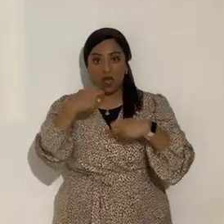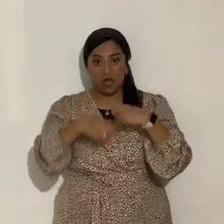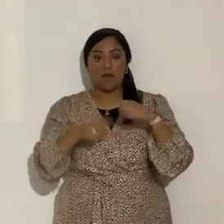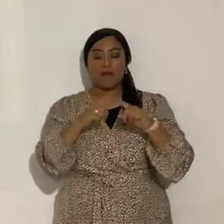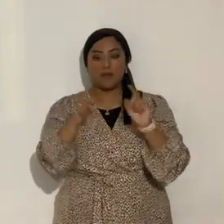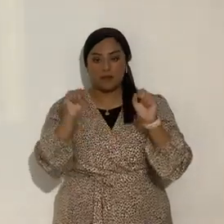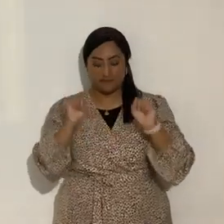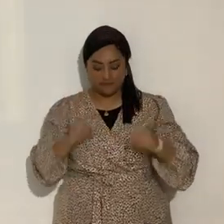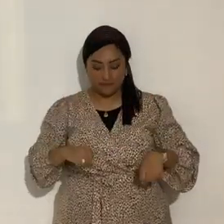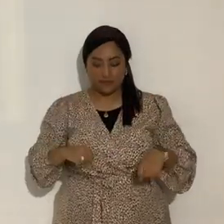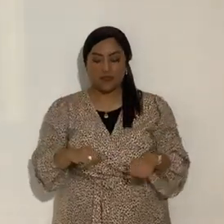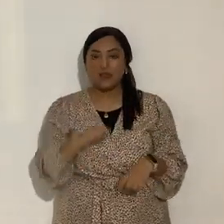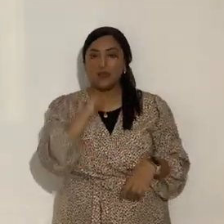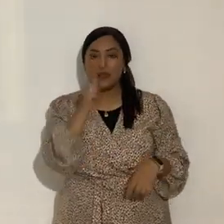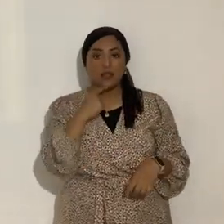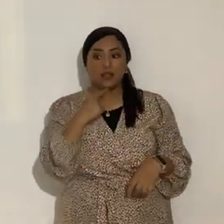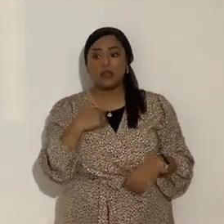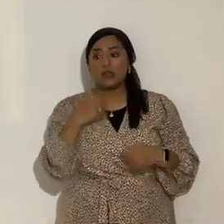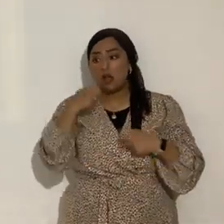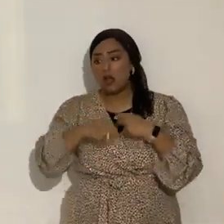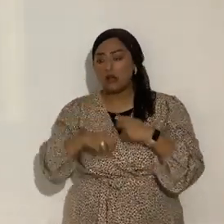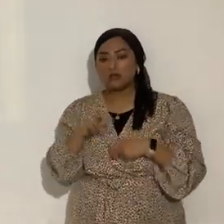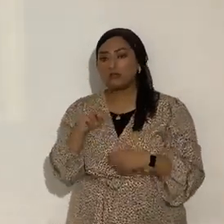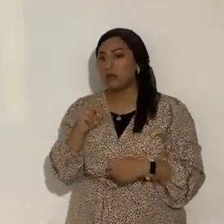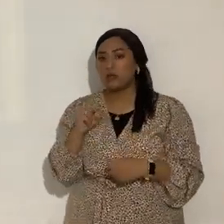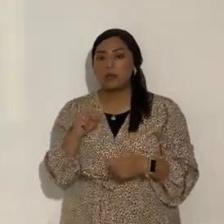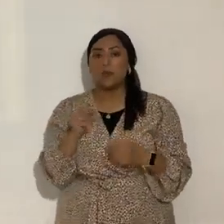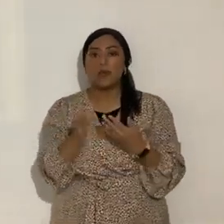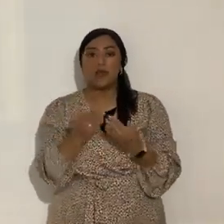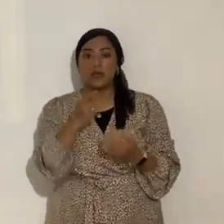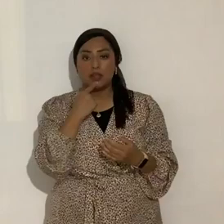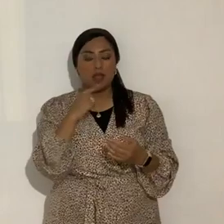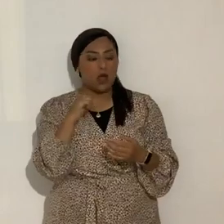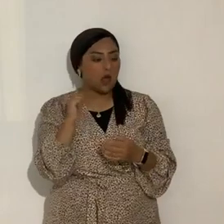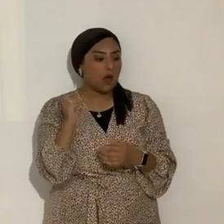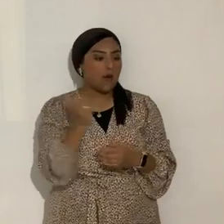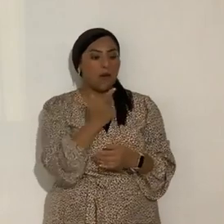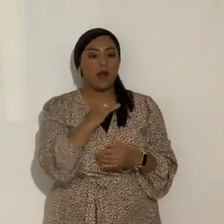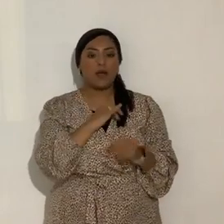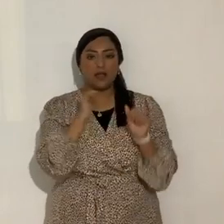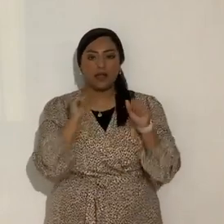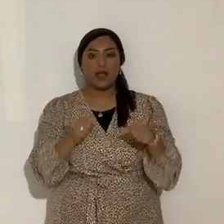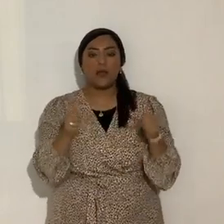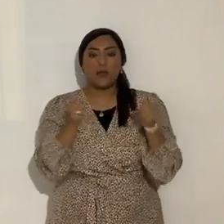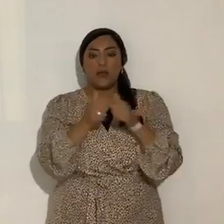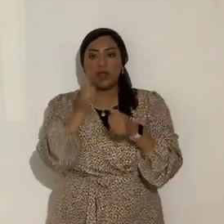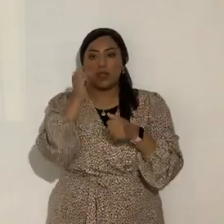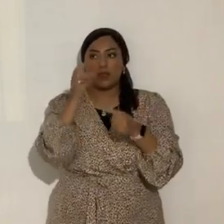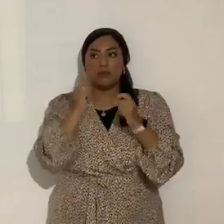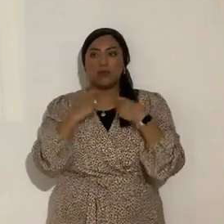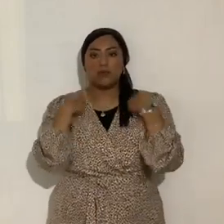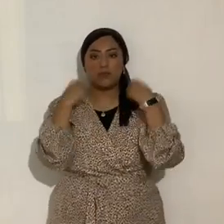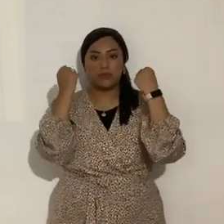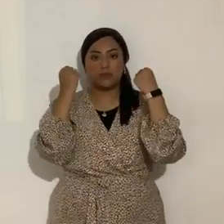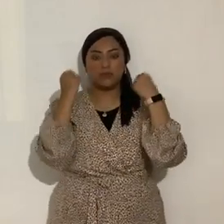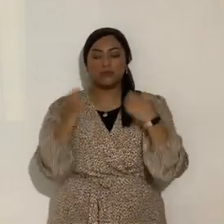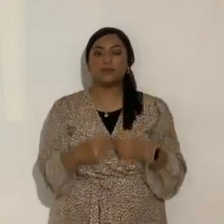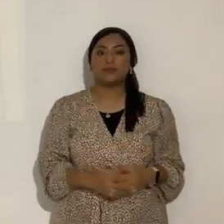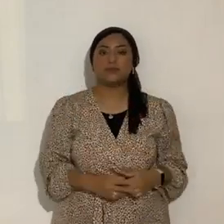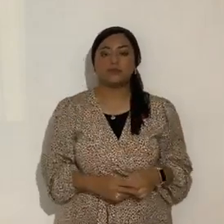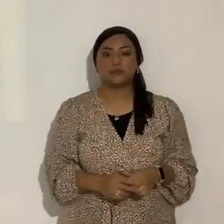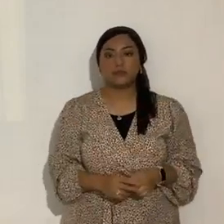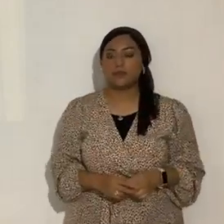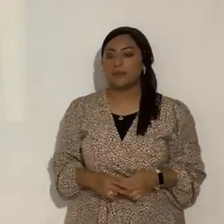pero sí se puede. Y no digas me va a costar trabajo, no. Mejor di, todo lo puedo en Yahshua Mashiach que me fortalece.